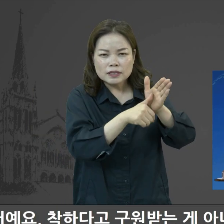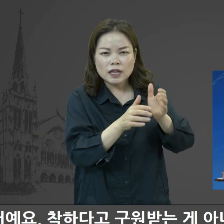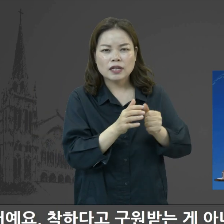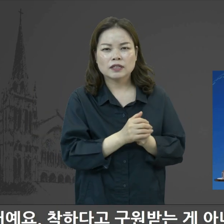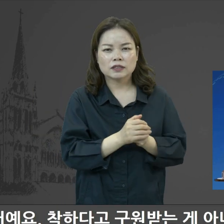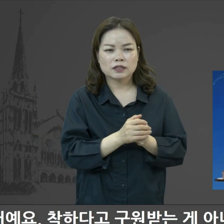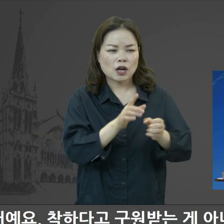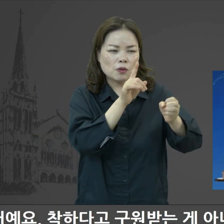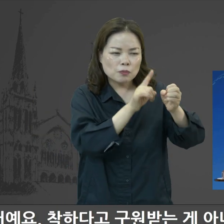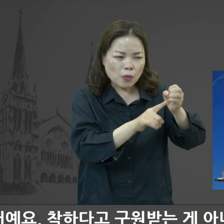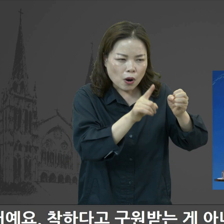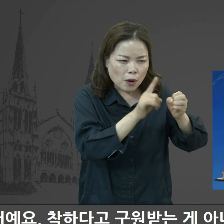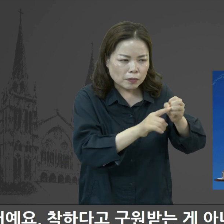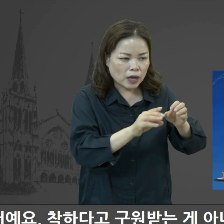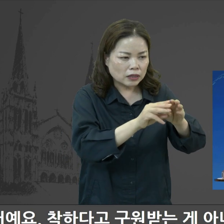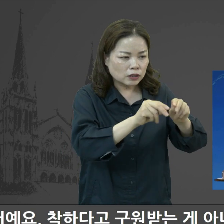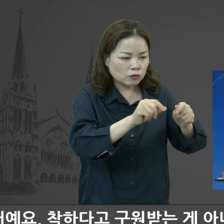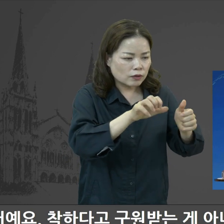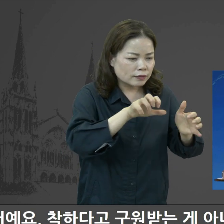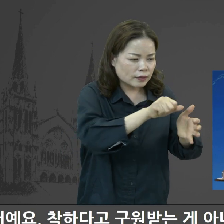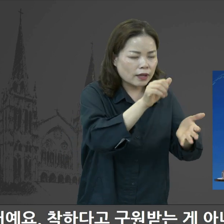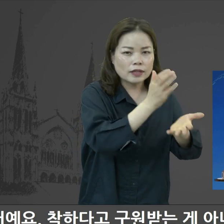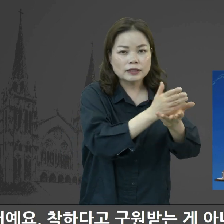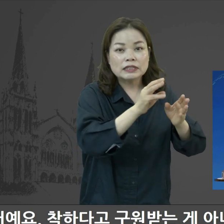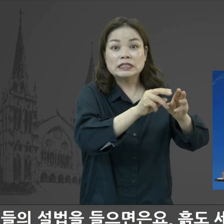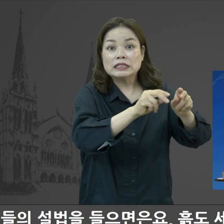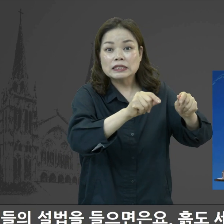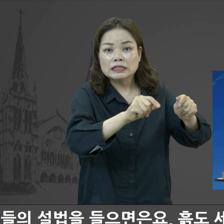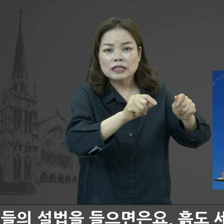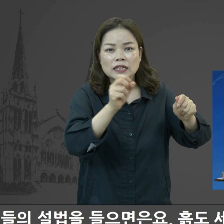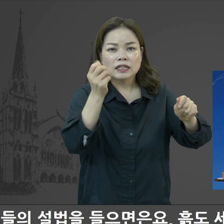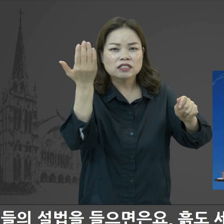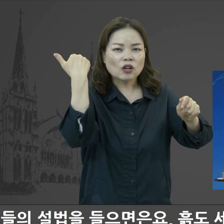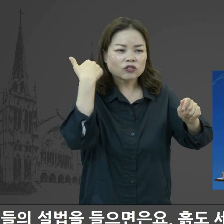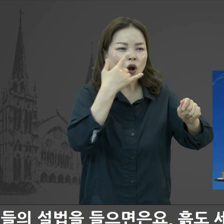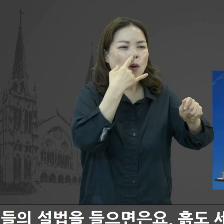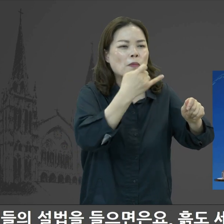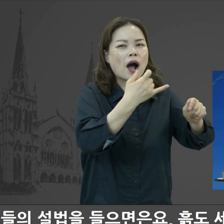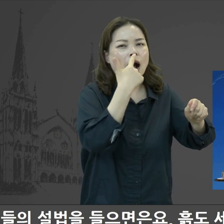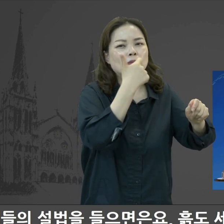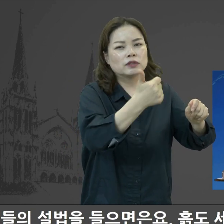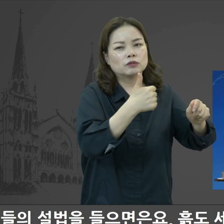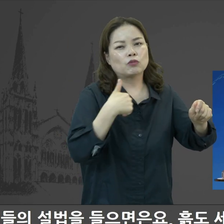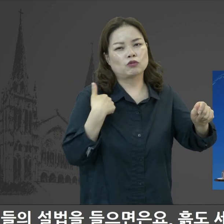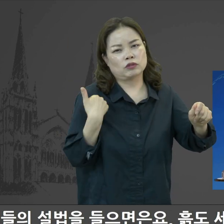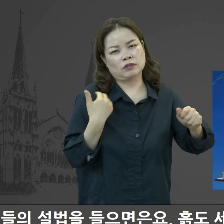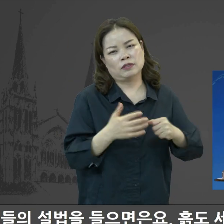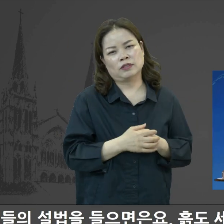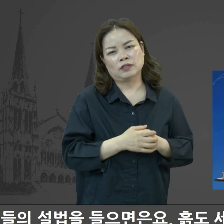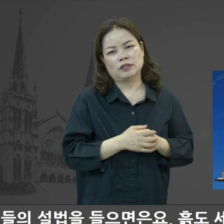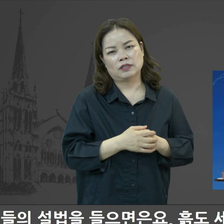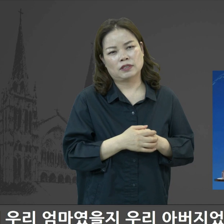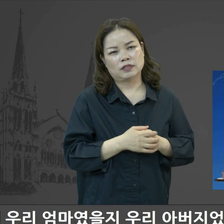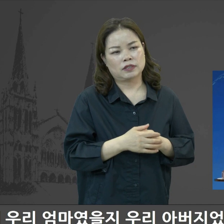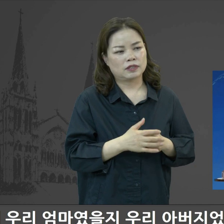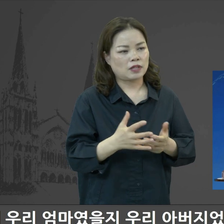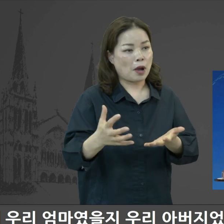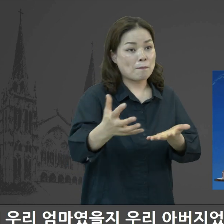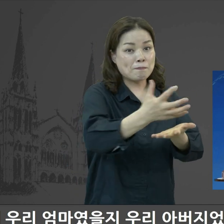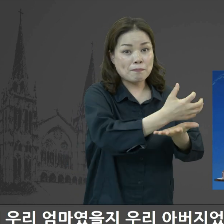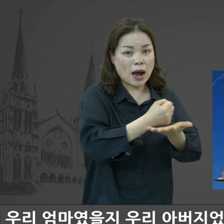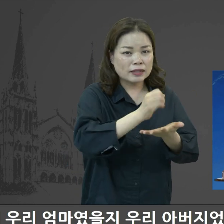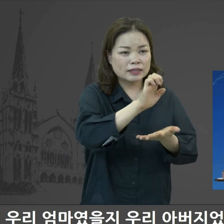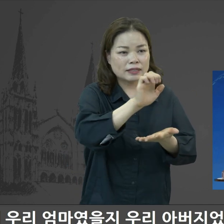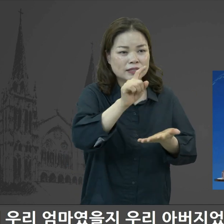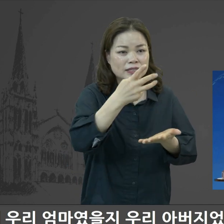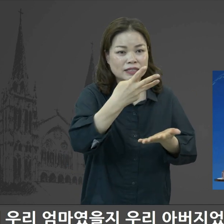설법을 들으면은요, 흙도 세게 비비지 말래요. 그 흙이 전생에 우리 엄마였을지 우리 아버지였을지 모른대요. 그리고 파리도 죽이지 말래요.